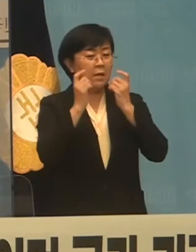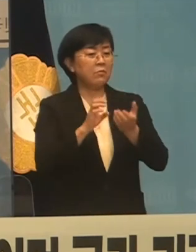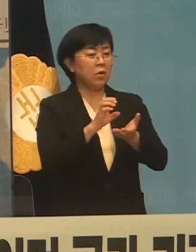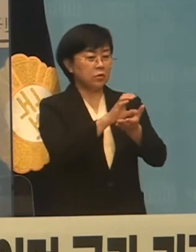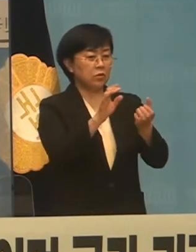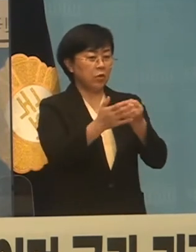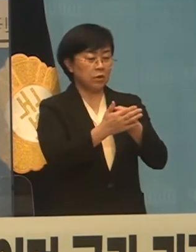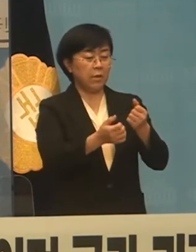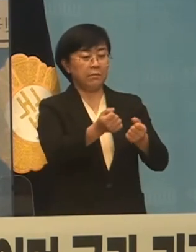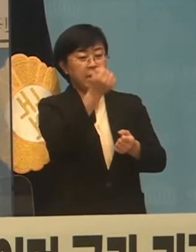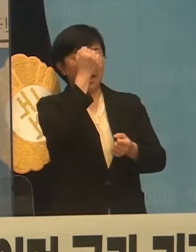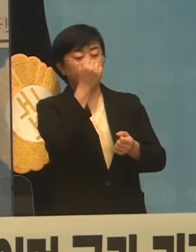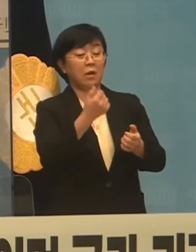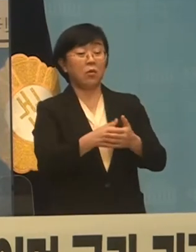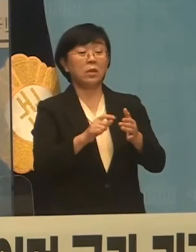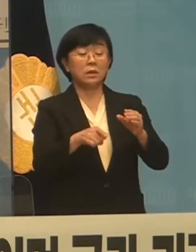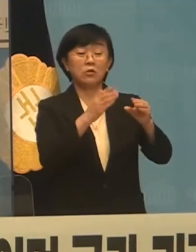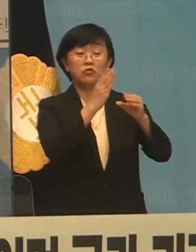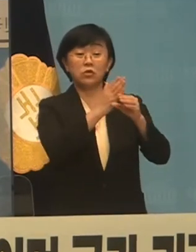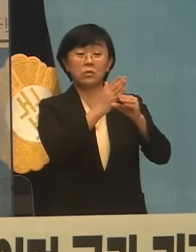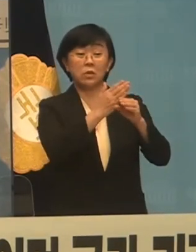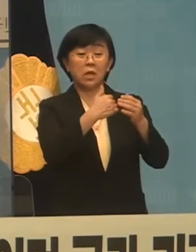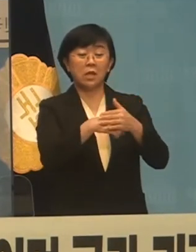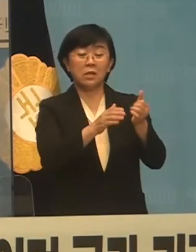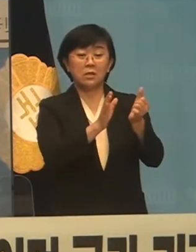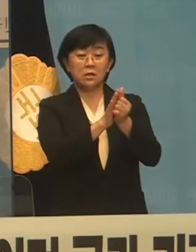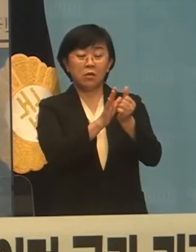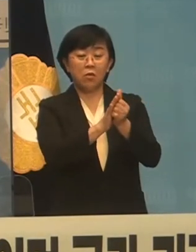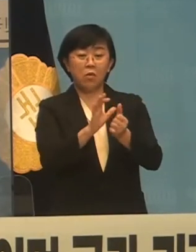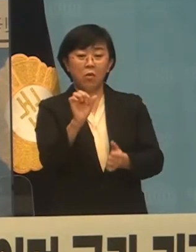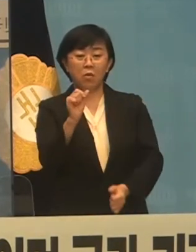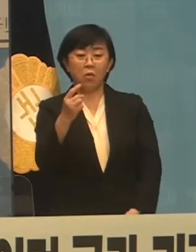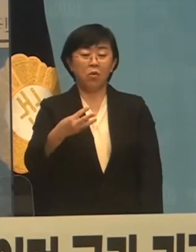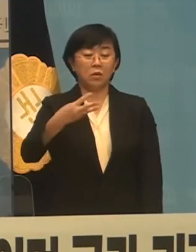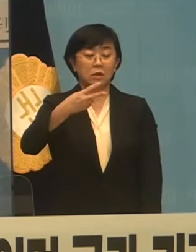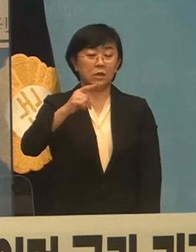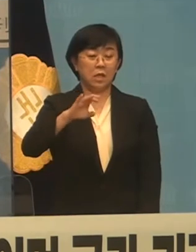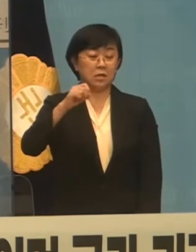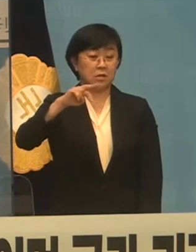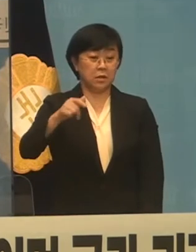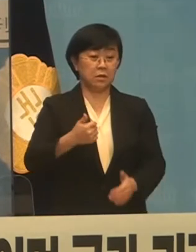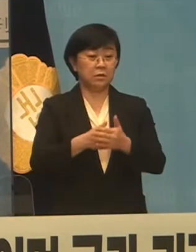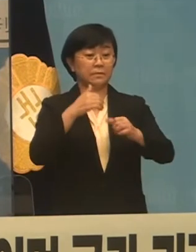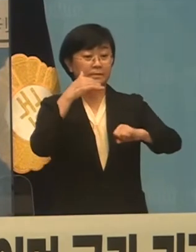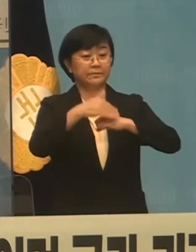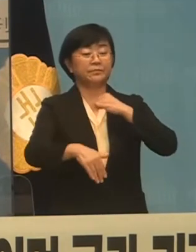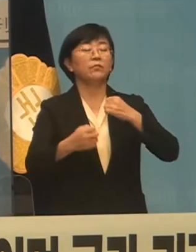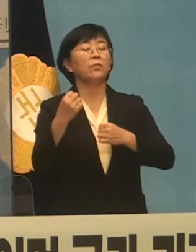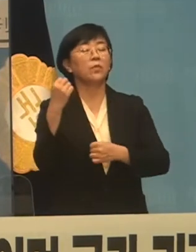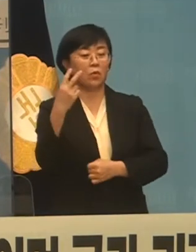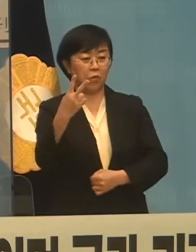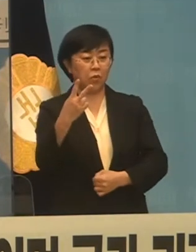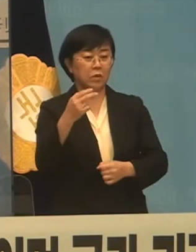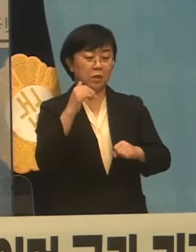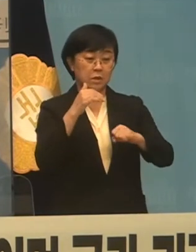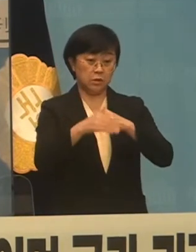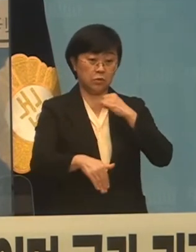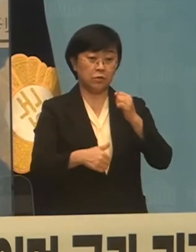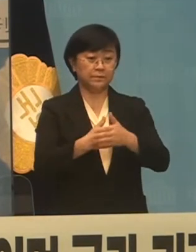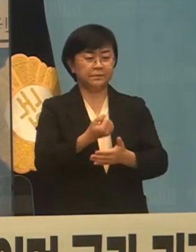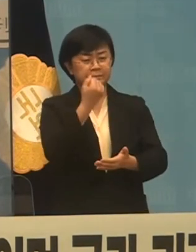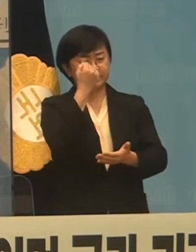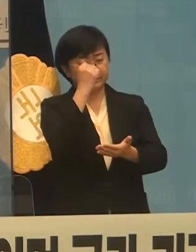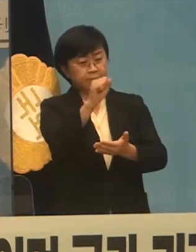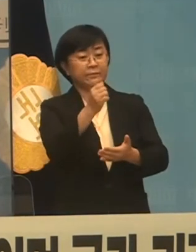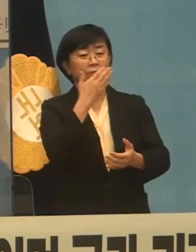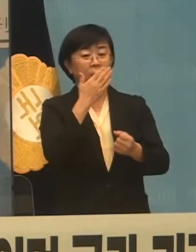사모펀드로부터 당했고 그때 핵심인 게 지주회사인 홀딩스 방식인데 이번에도 또 홀딩스 방식으로